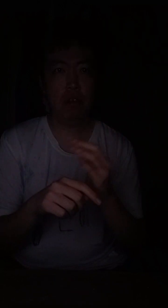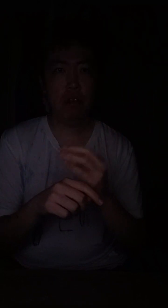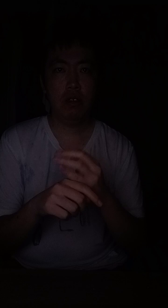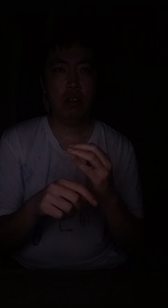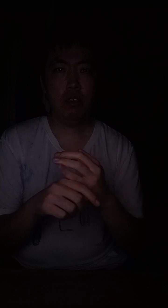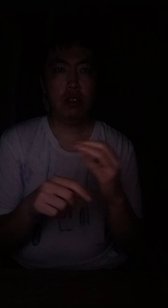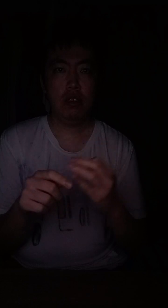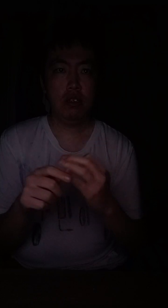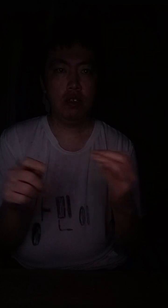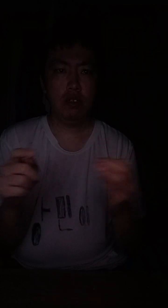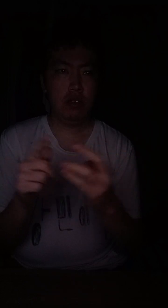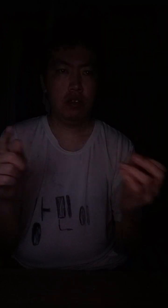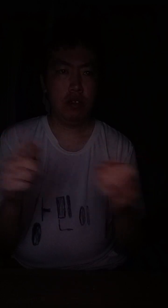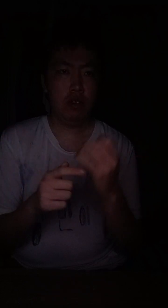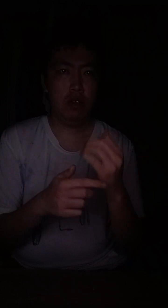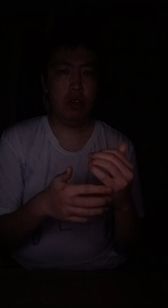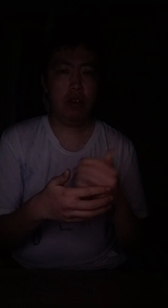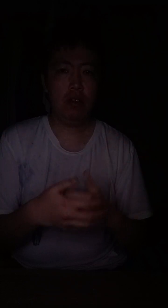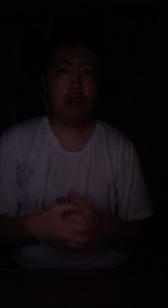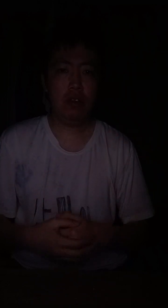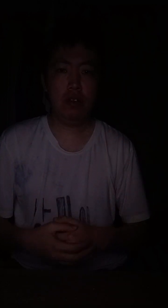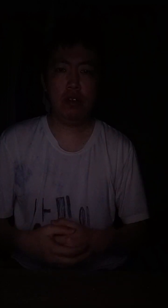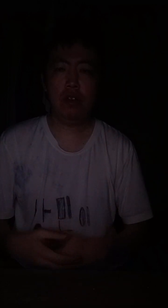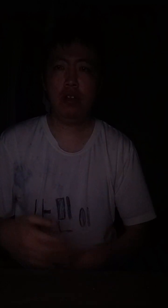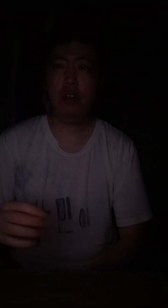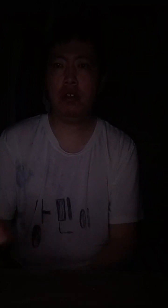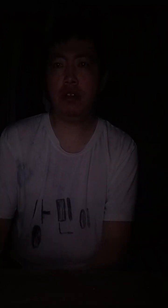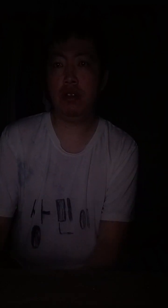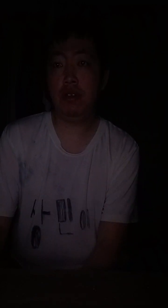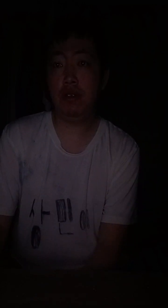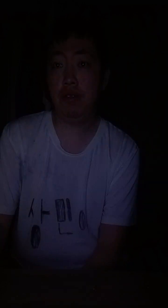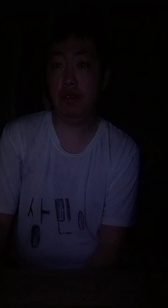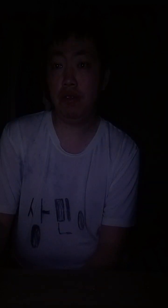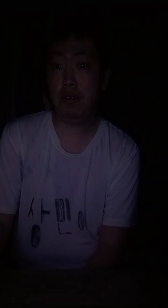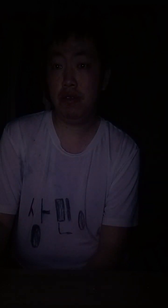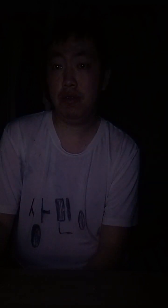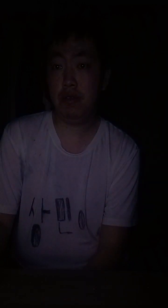국회에 요청했습니다. KBS 뉴스 정현우입니다.